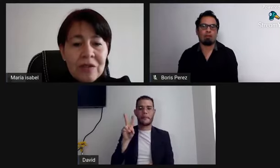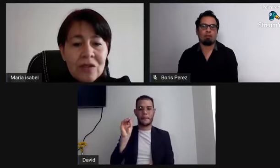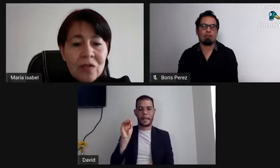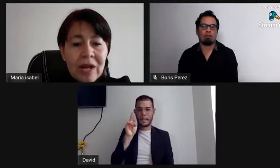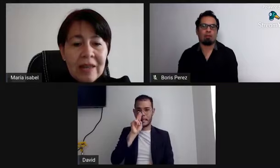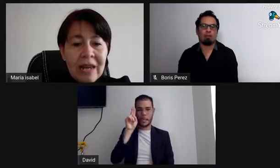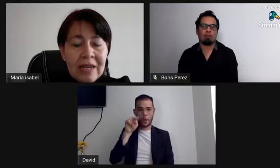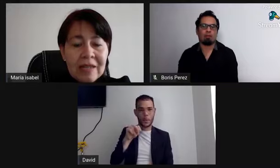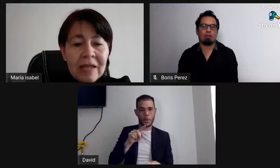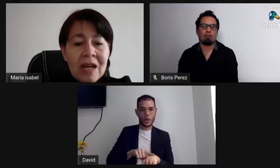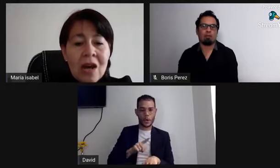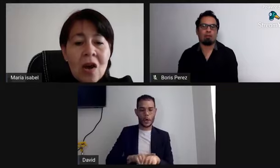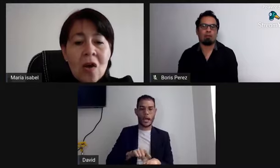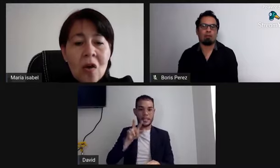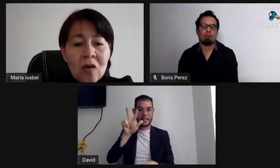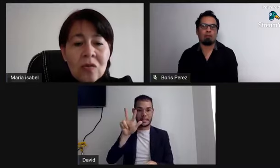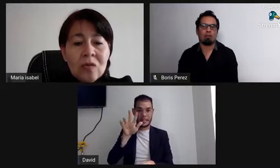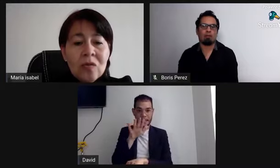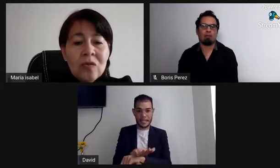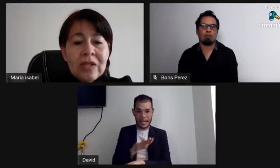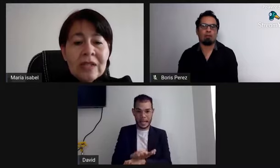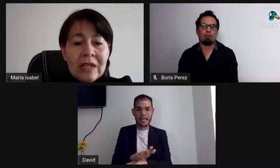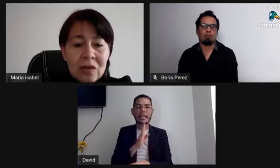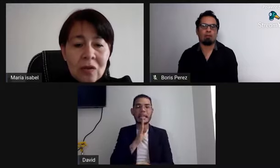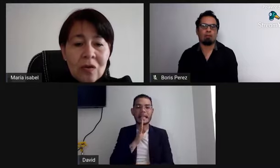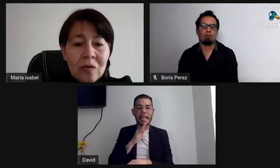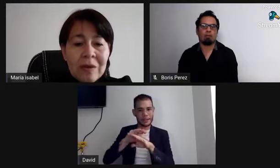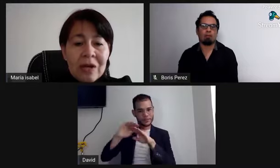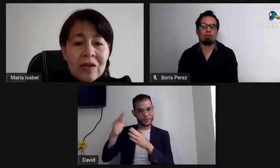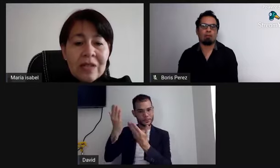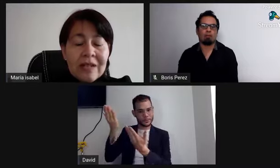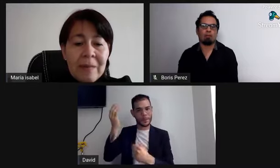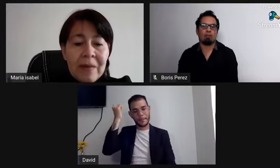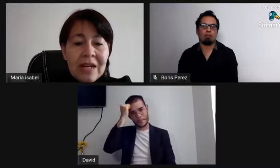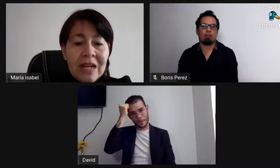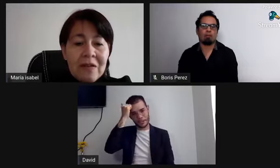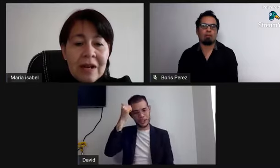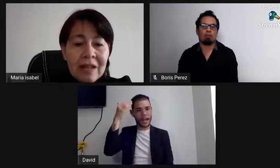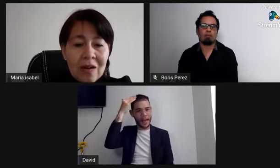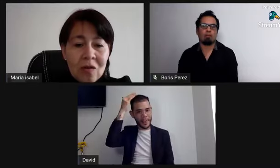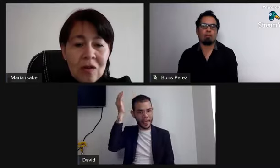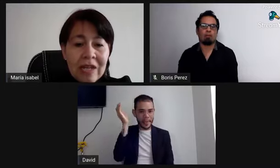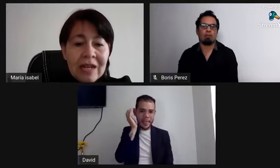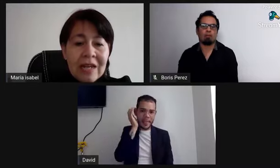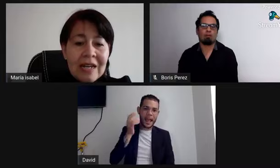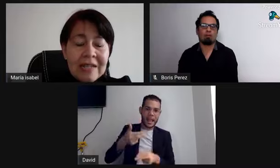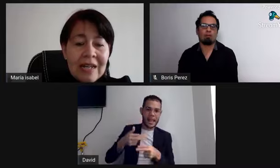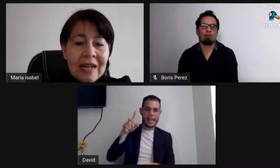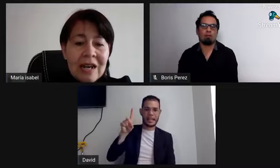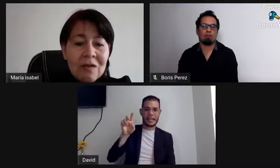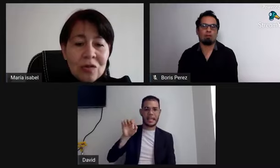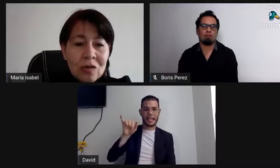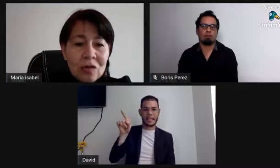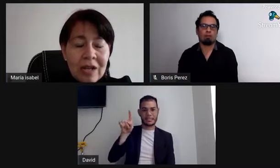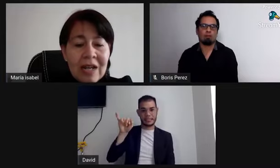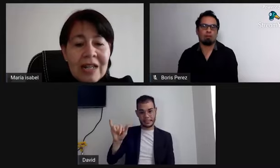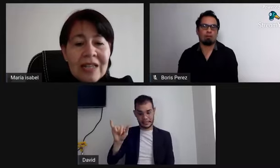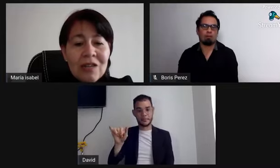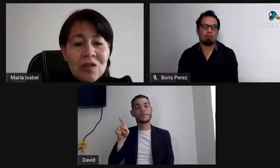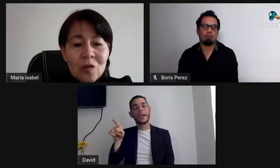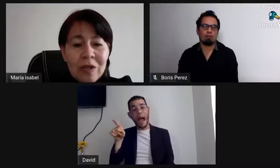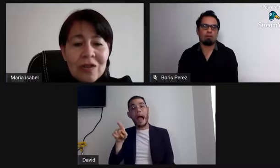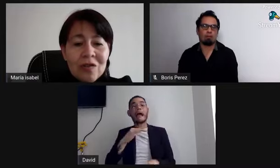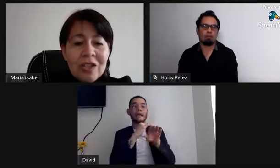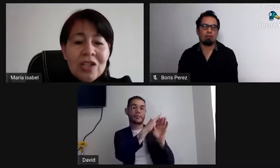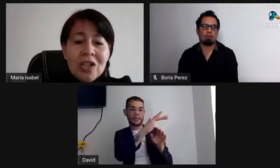estar la profesora Daisy con un escritor colombiano que se llama Ibar Dacol y que es el autor